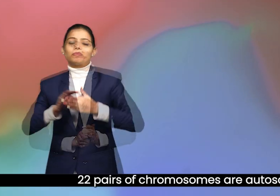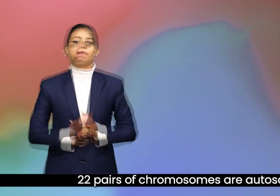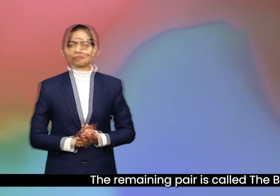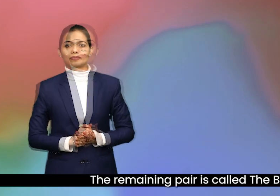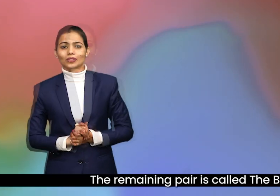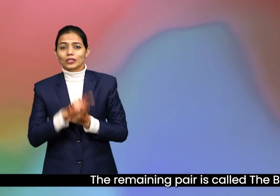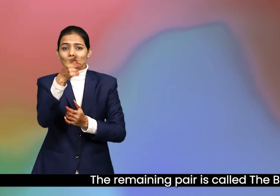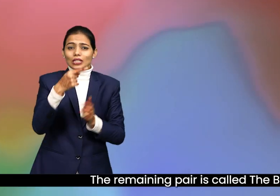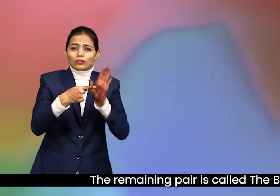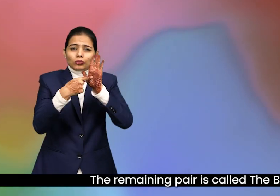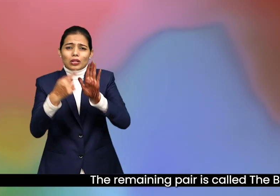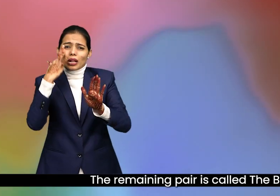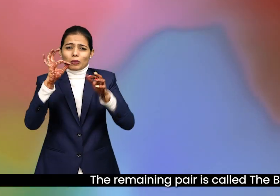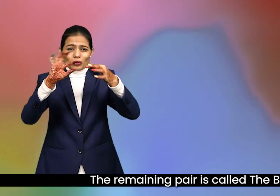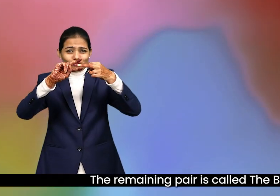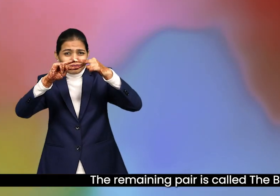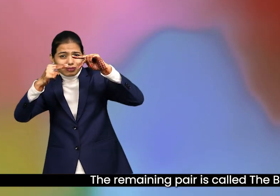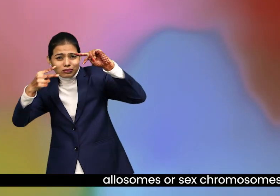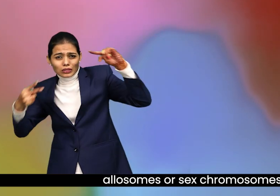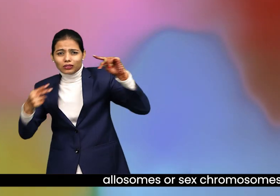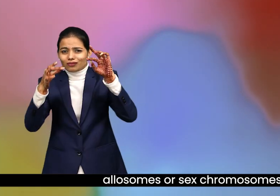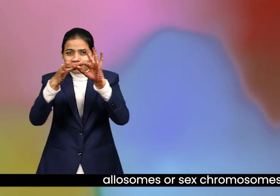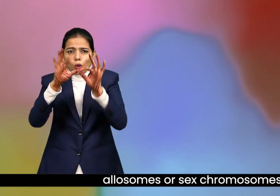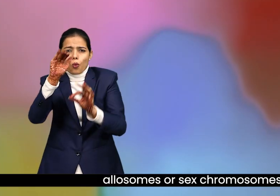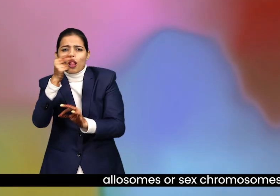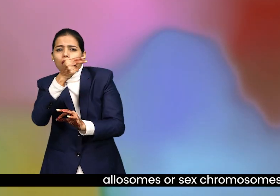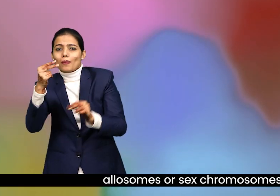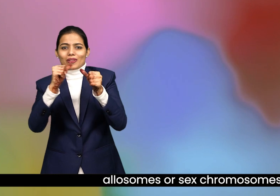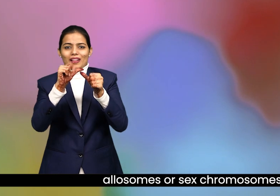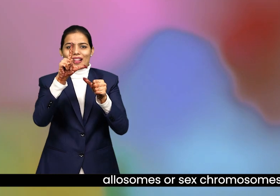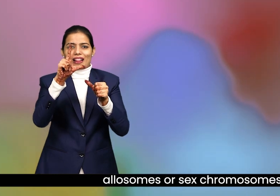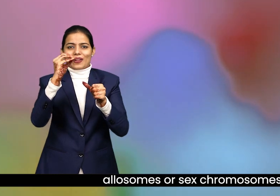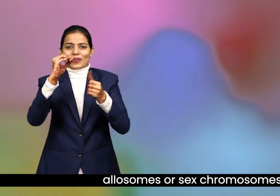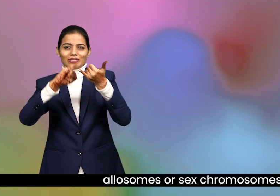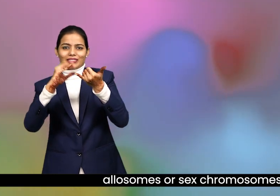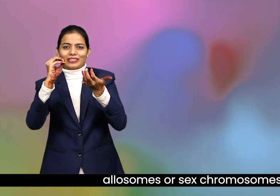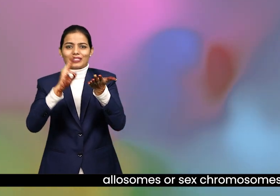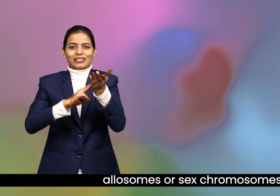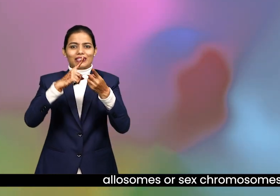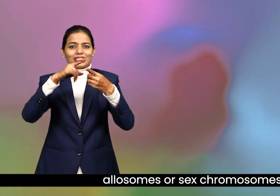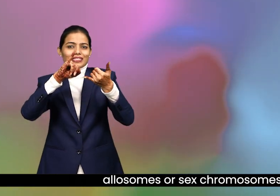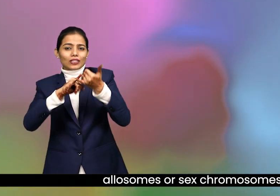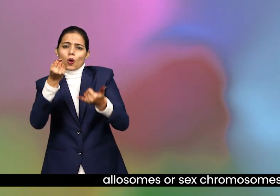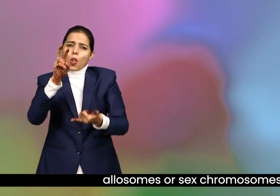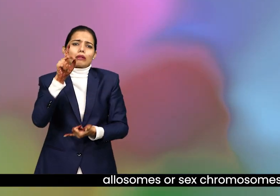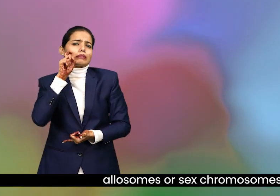The மீதமுள்ள remaining pair ஜோடி மாற்றினை called the குறுமவகம் allosomes அல்லது or செக்ஸ் sex நிறப்புரிகள் என்று chromosomes. அழைக்கப்படுகிறது.